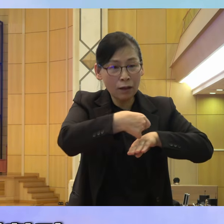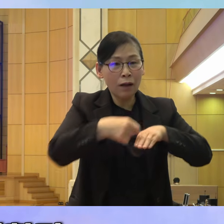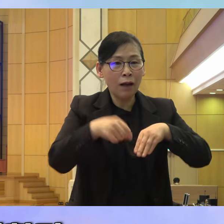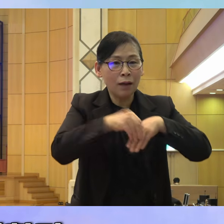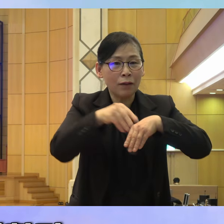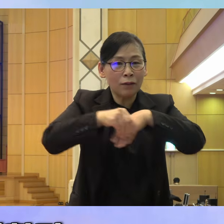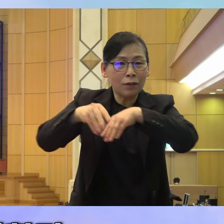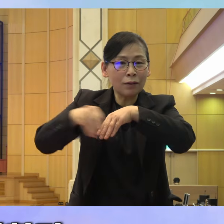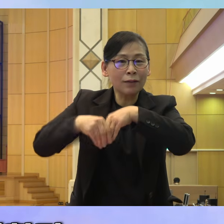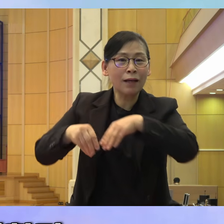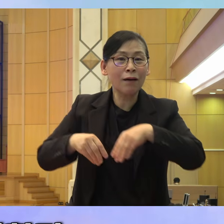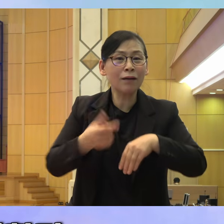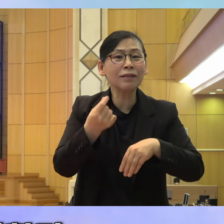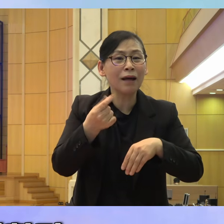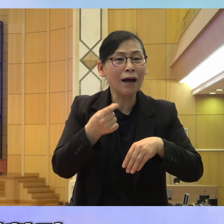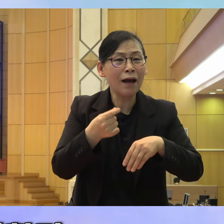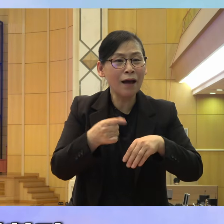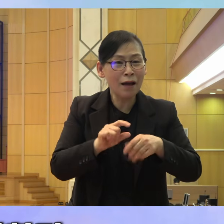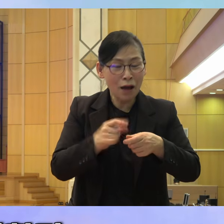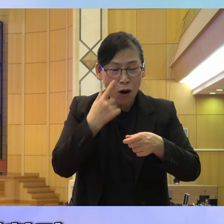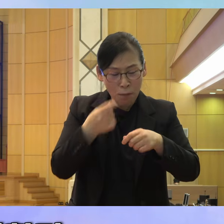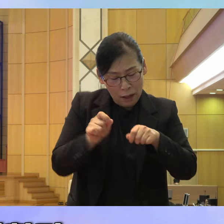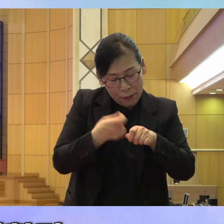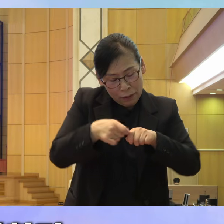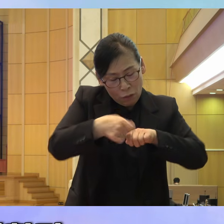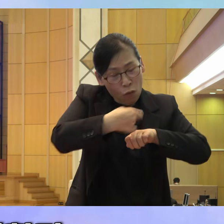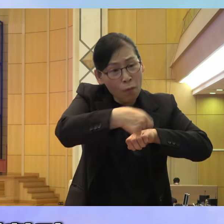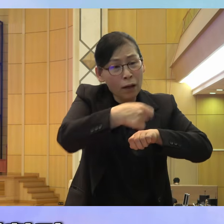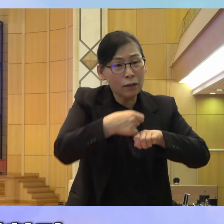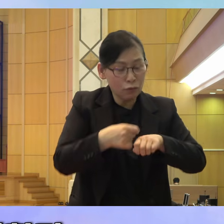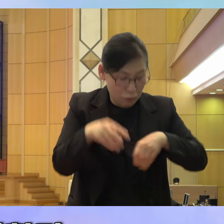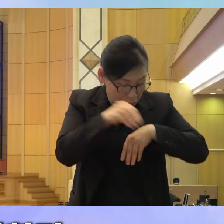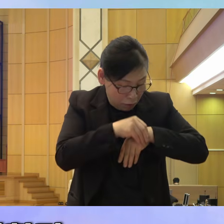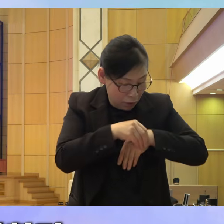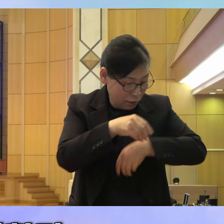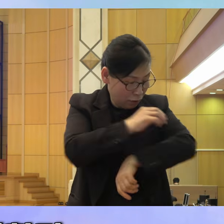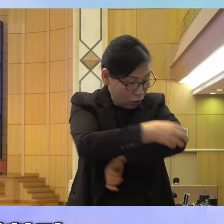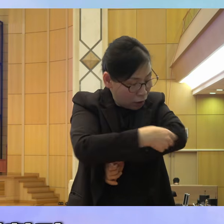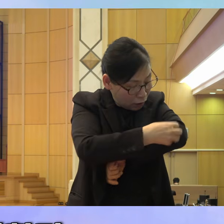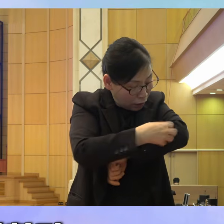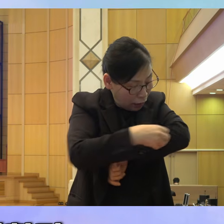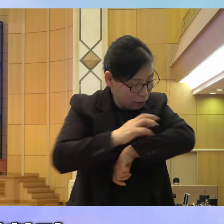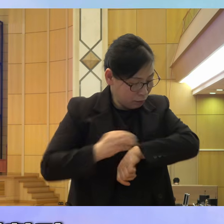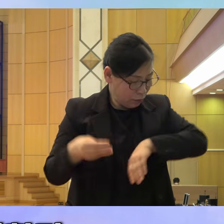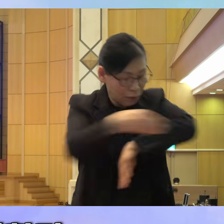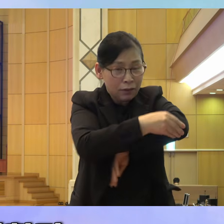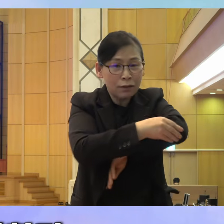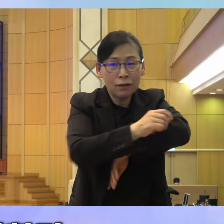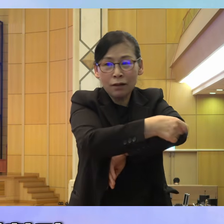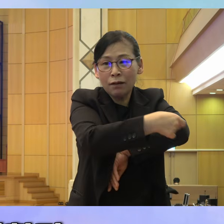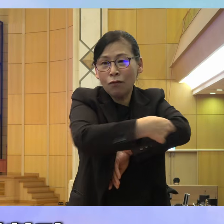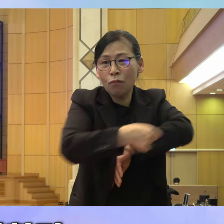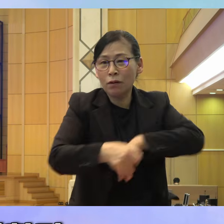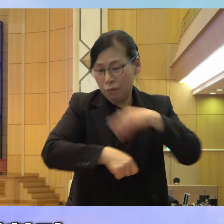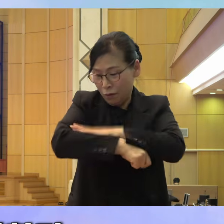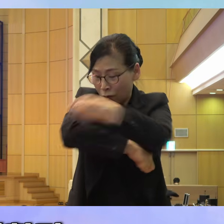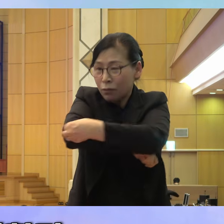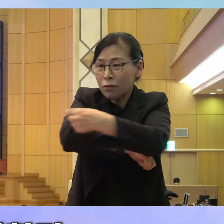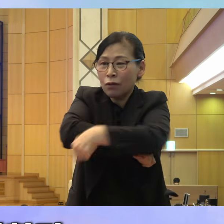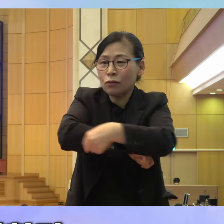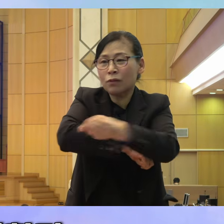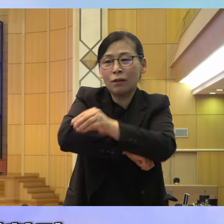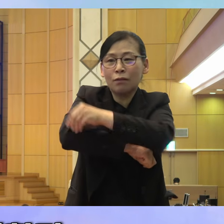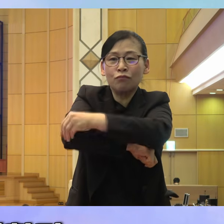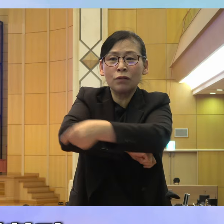그냥 어머니가 바늘로 이렇게 땜빵질 하는 식으로 꿰매가지고 그 옷 입고 다녔어. 그 옷 입고